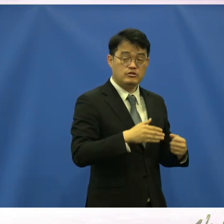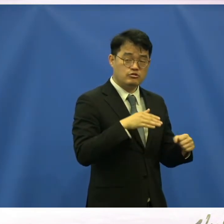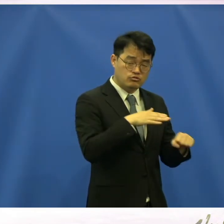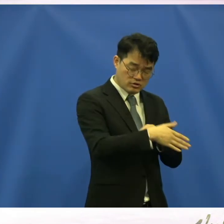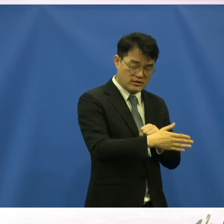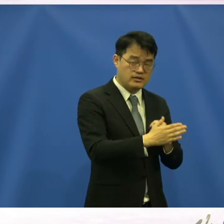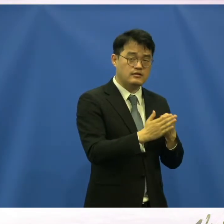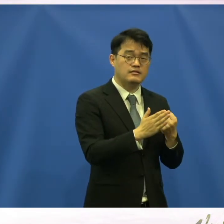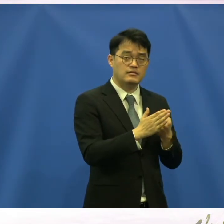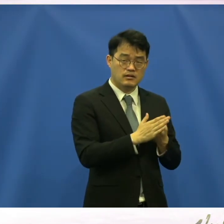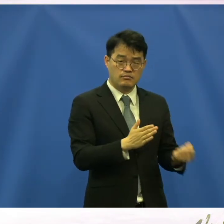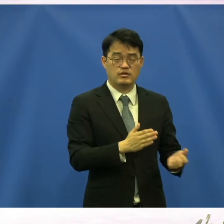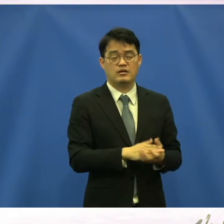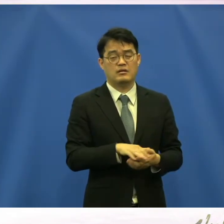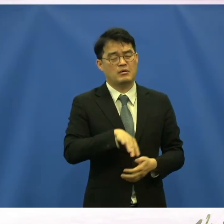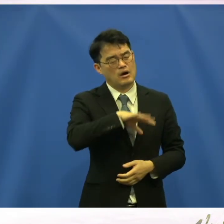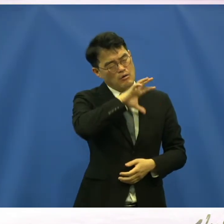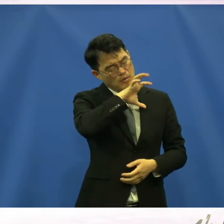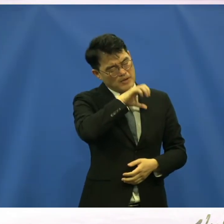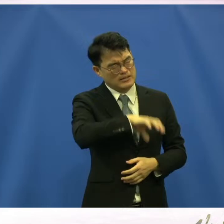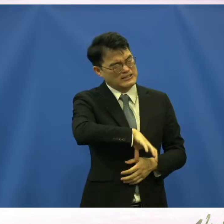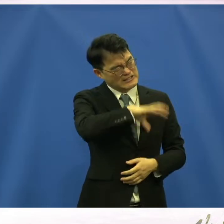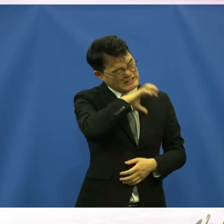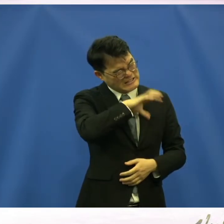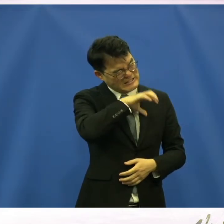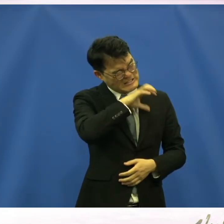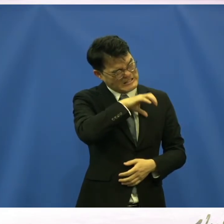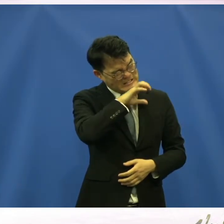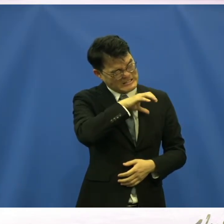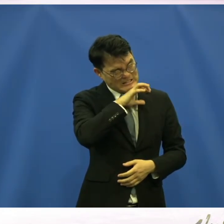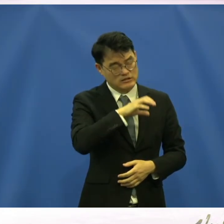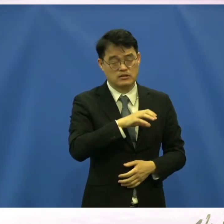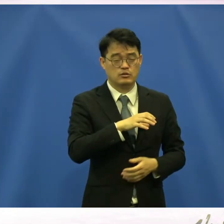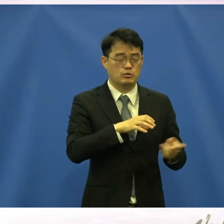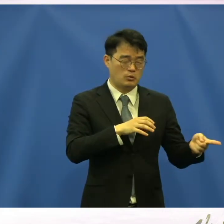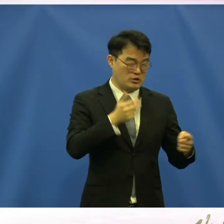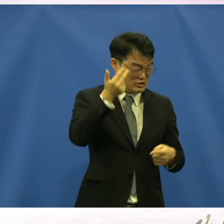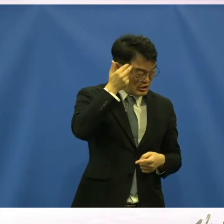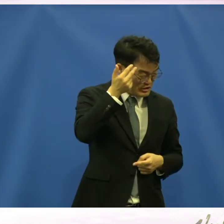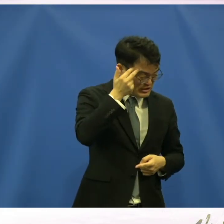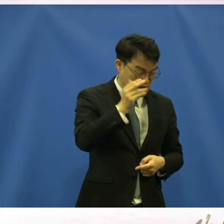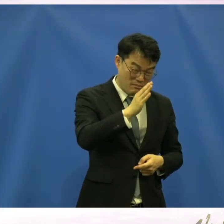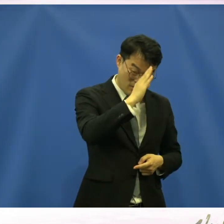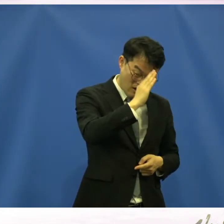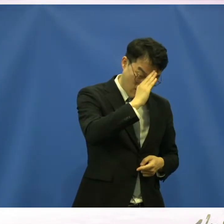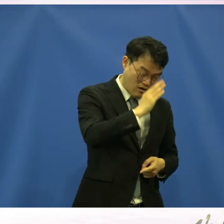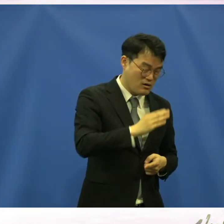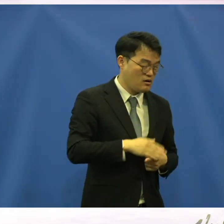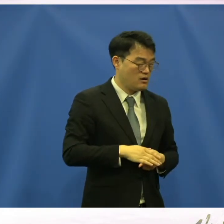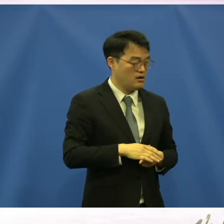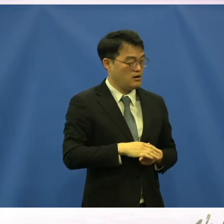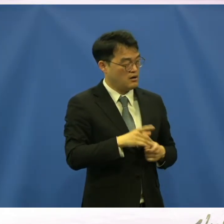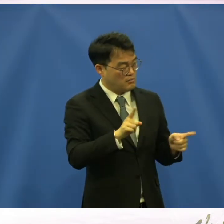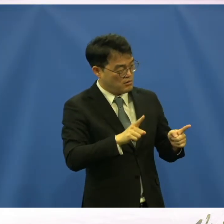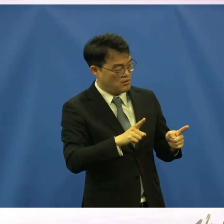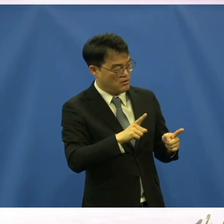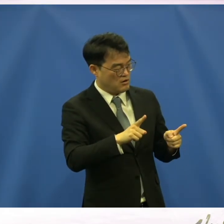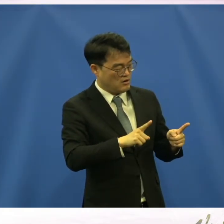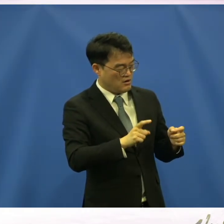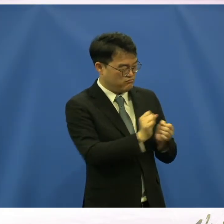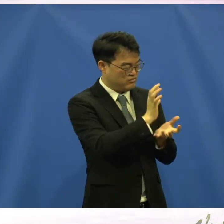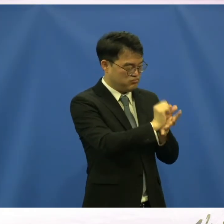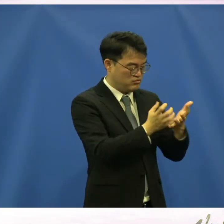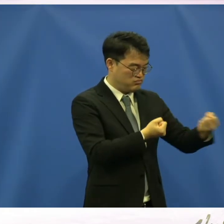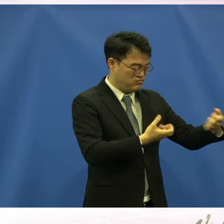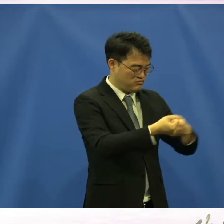어느 시대보다 원망과 불평, 어느 시대보다 정신질환자들이 더 많아졌잖아요. 언어의 답이 오늘 이 십자가 앞에 딱